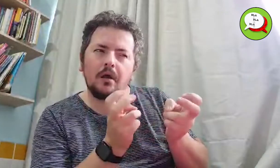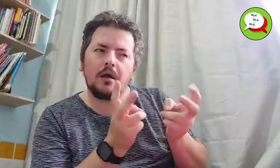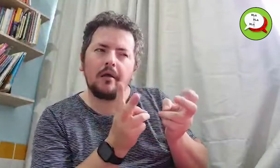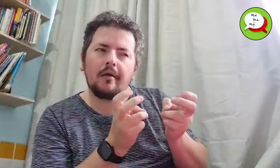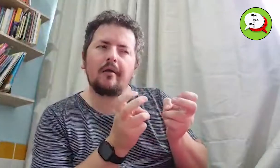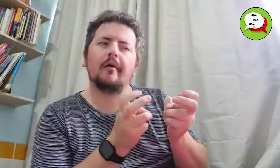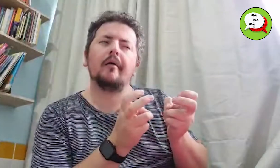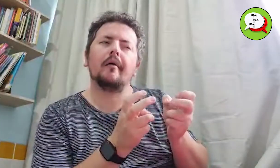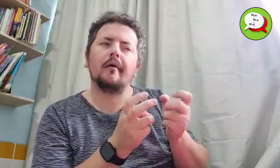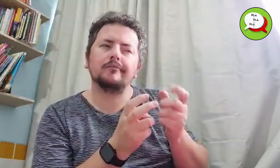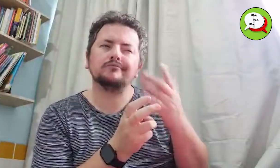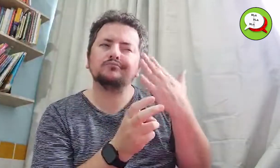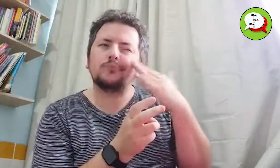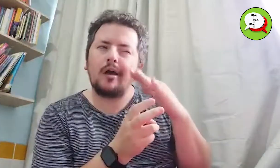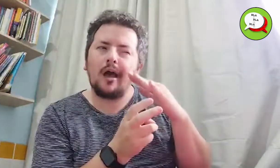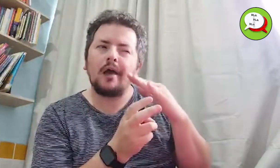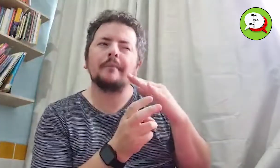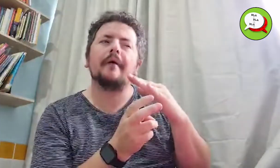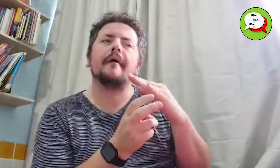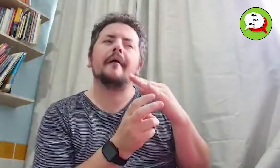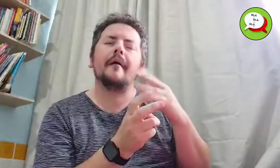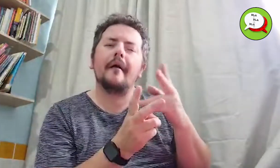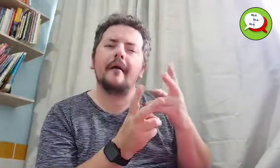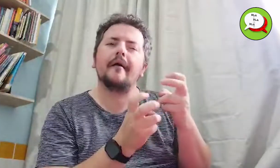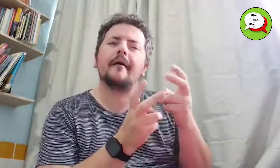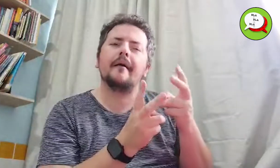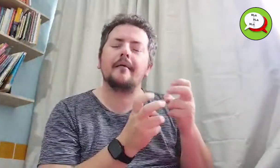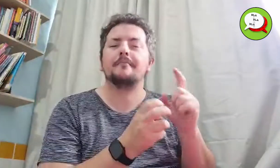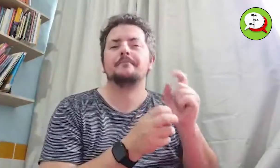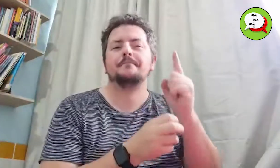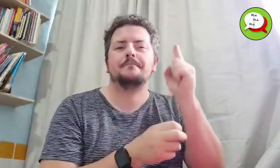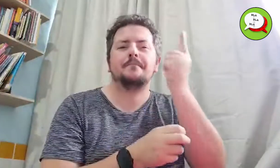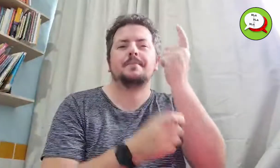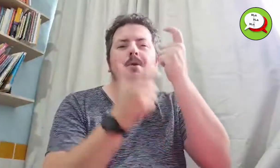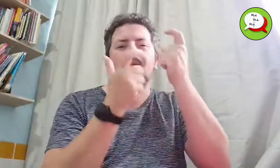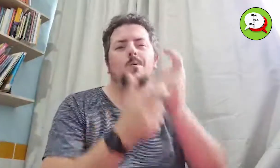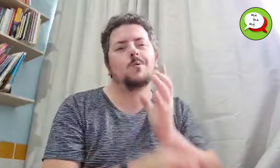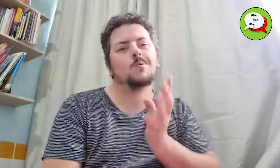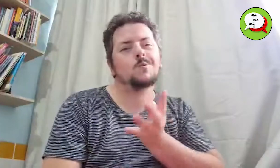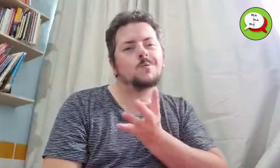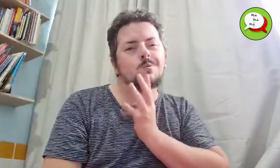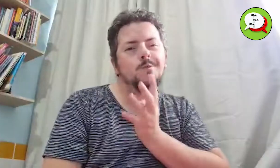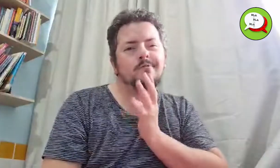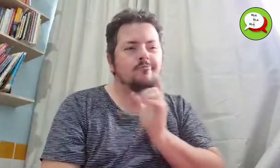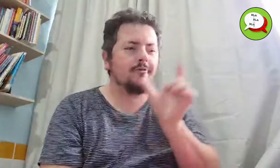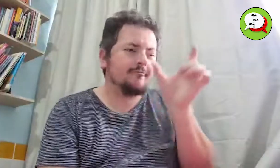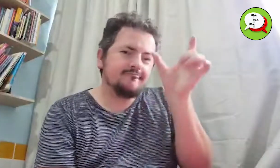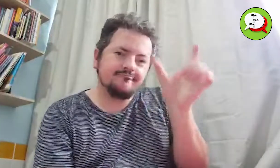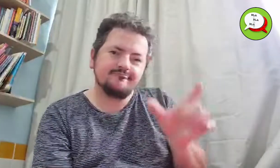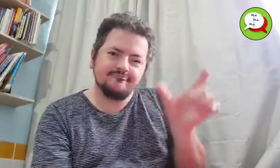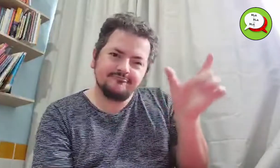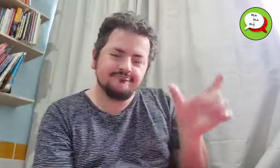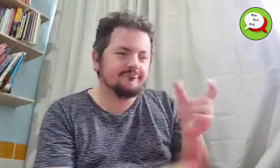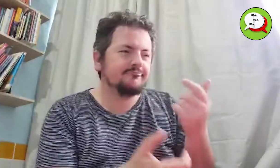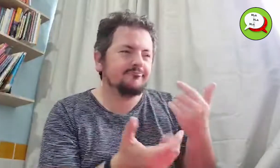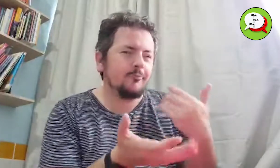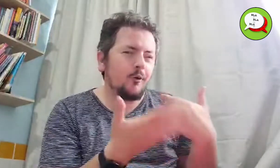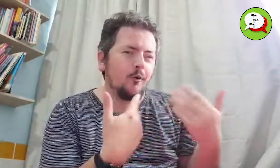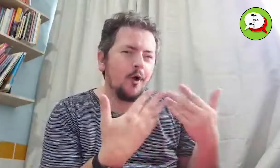mas eu não era professor dele, então eu tinha um pouquinho de conhecimento. Eu sabia aonde ele morava, né?